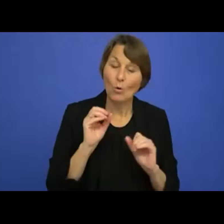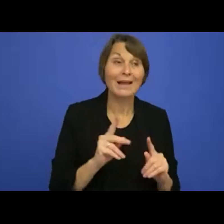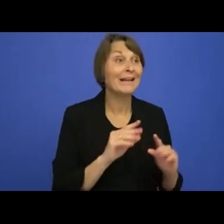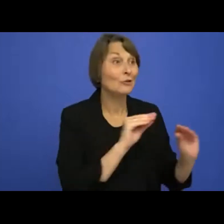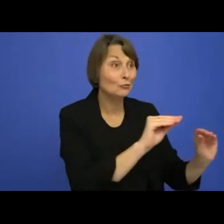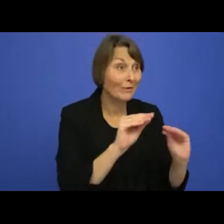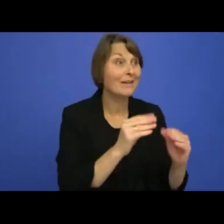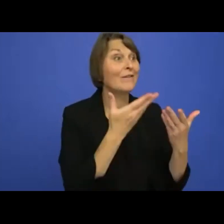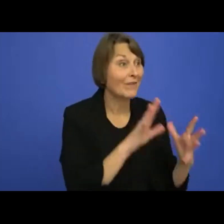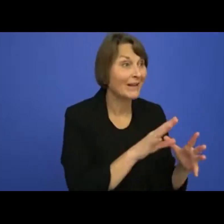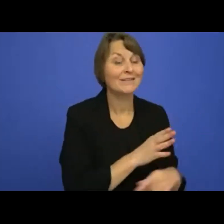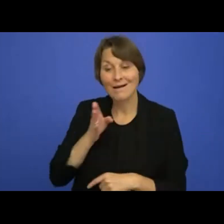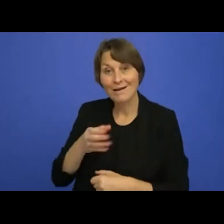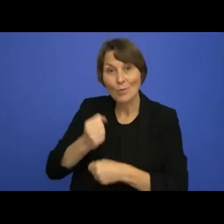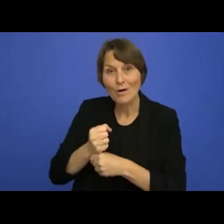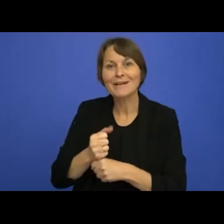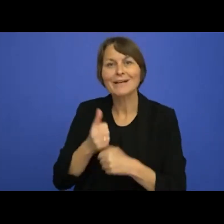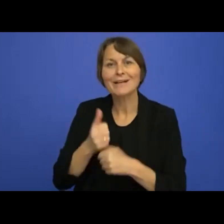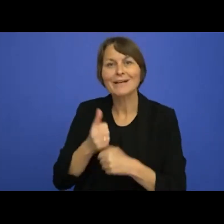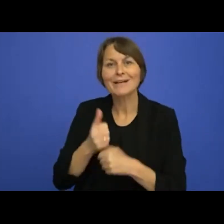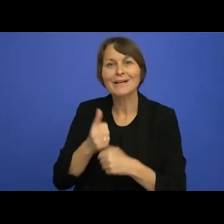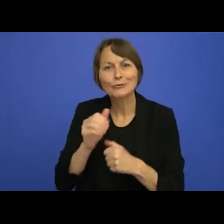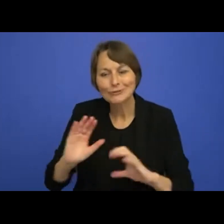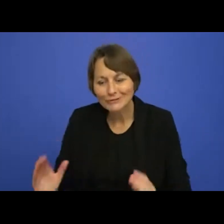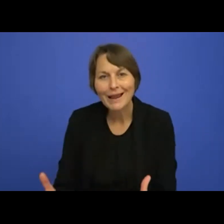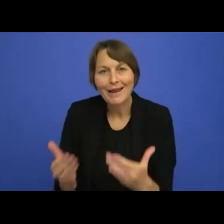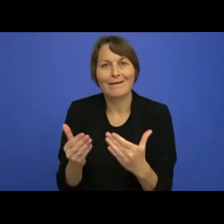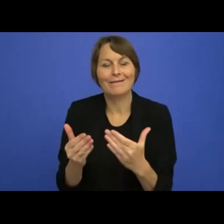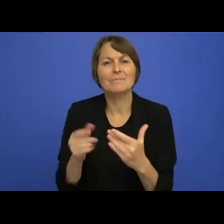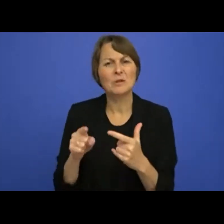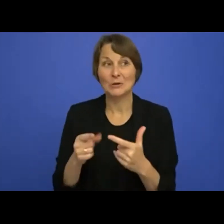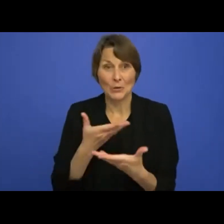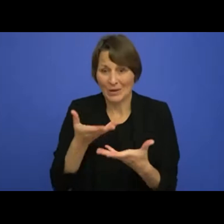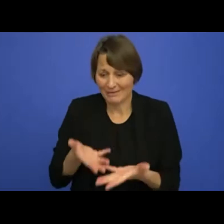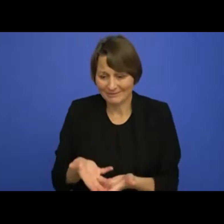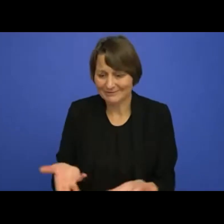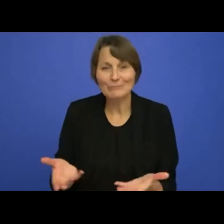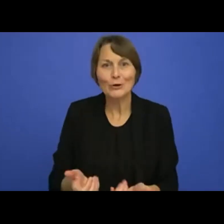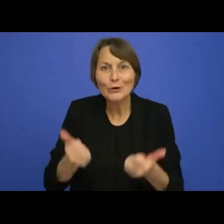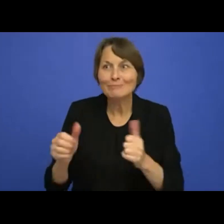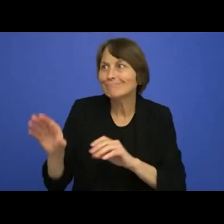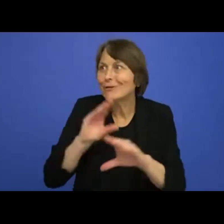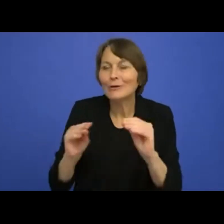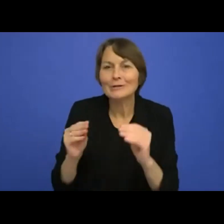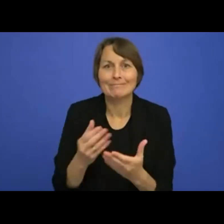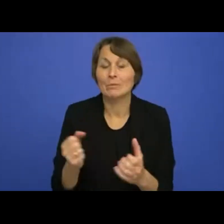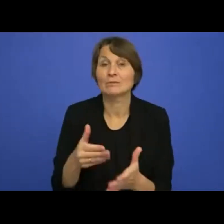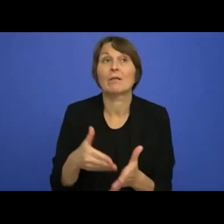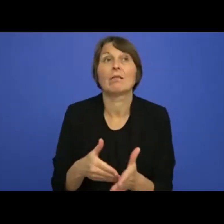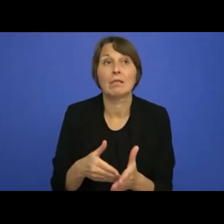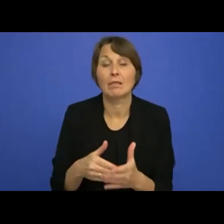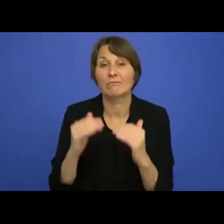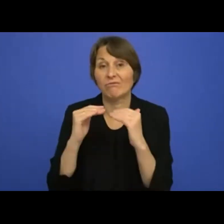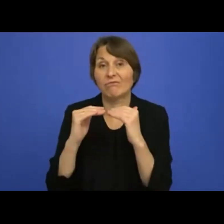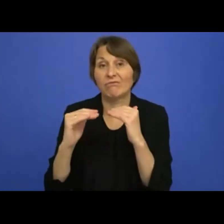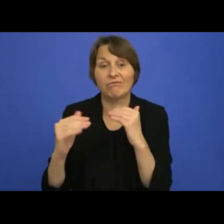et d'aidants afin de pouvoir atteindre ces enfants qui, à l'heure actuelle, ne reçoivent pas ces services et qu'ils aient un